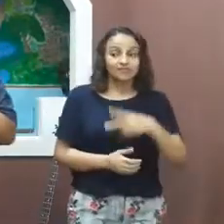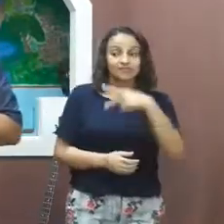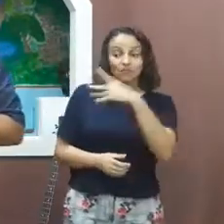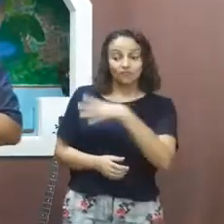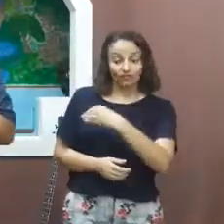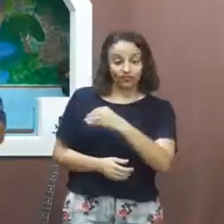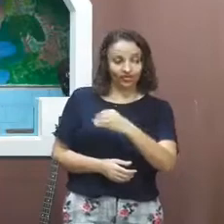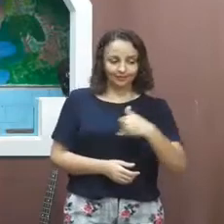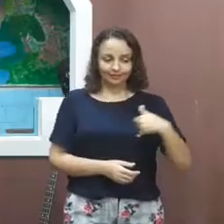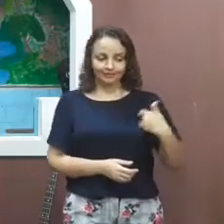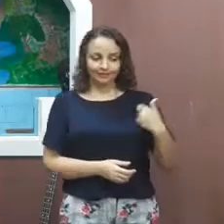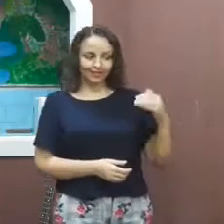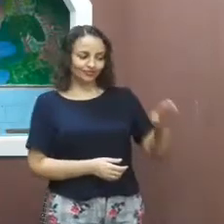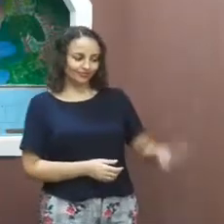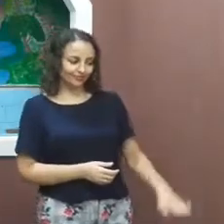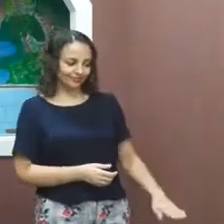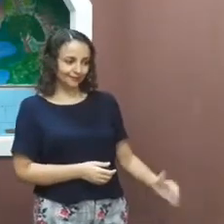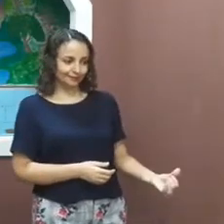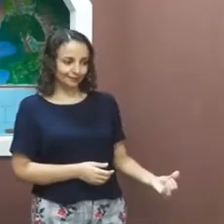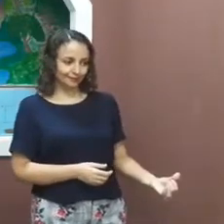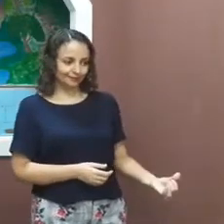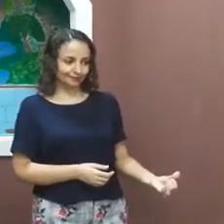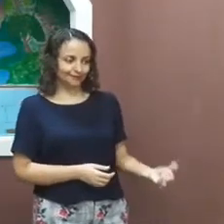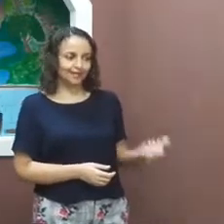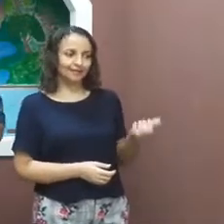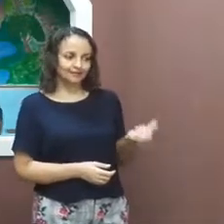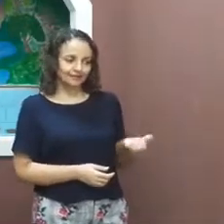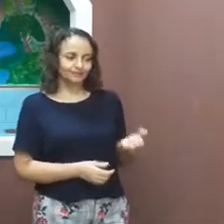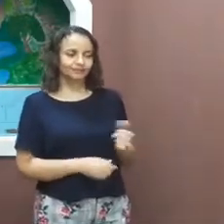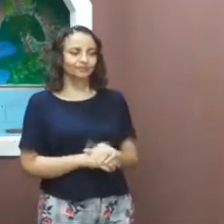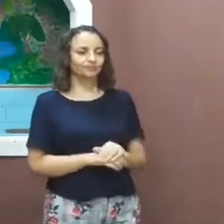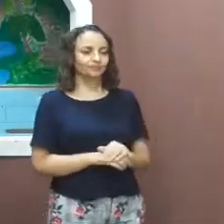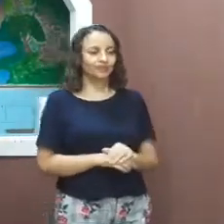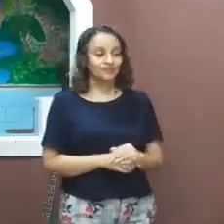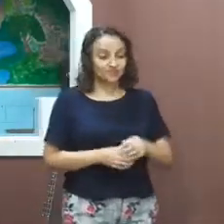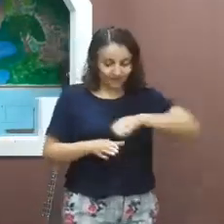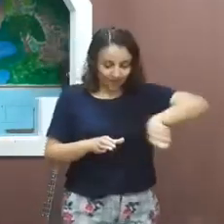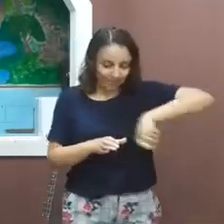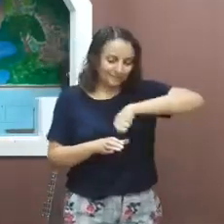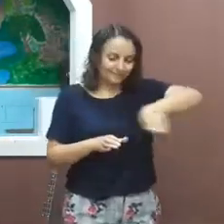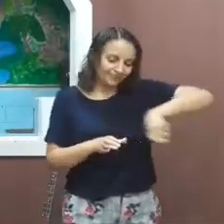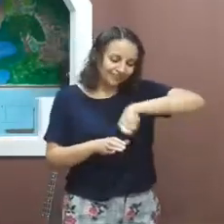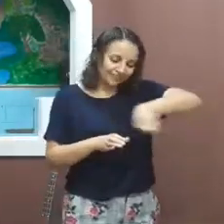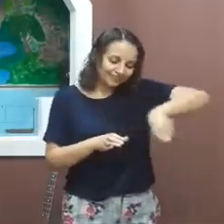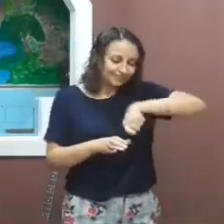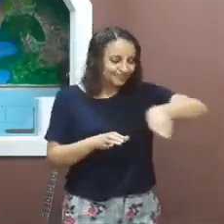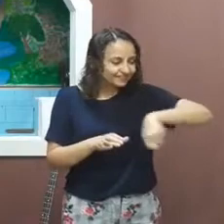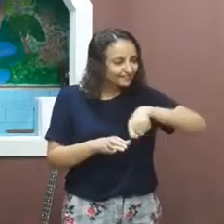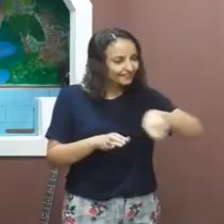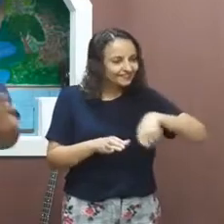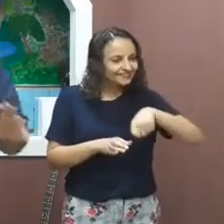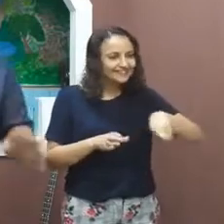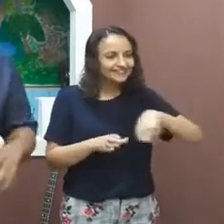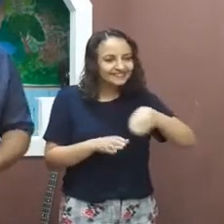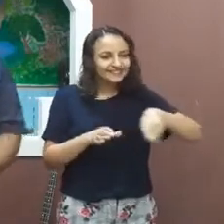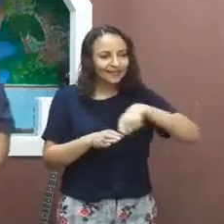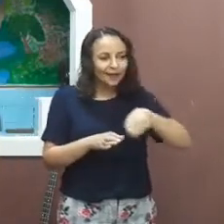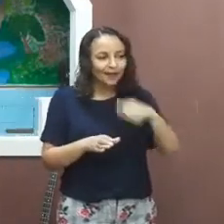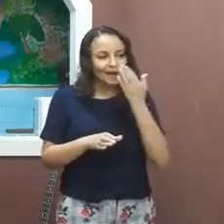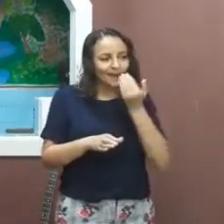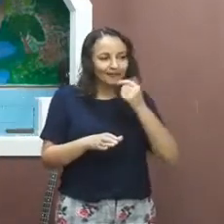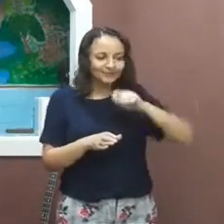anos, né? E você vai e leva uma comida para ele. Qualquer semelhança, tá? É mera